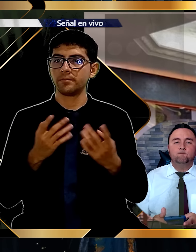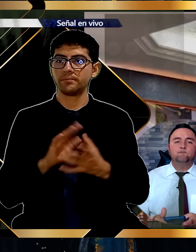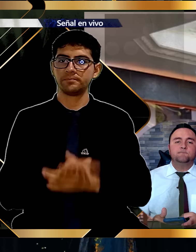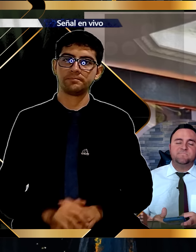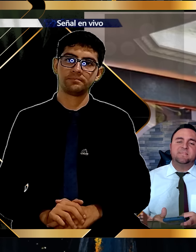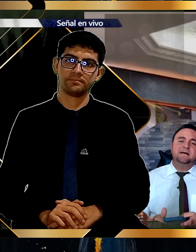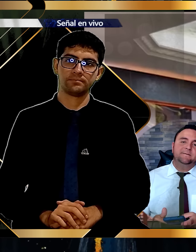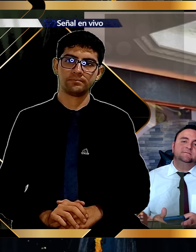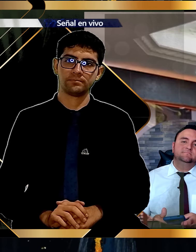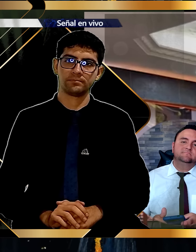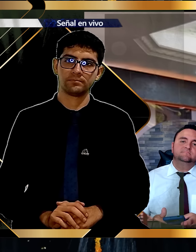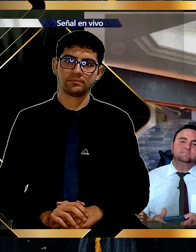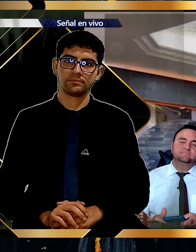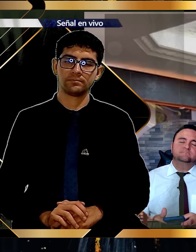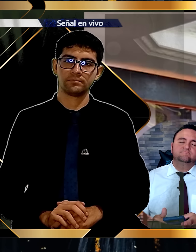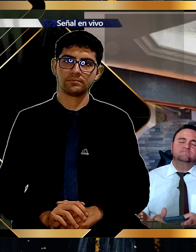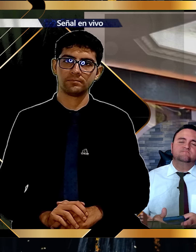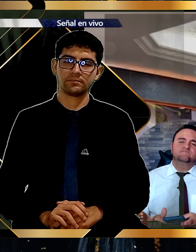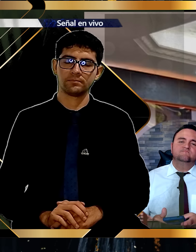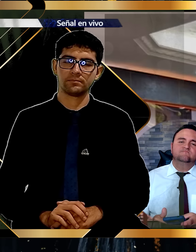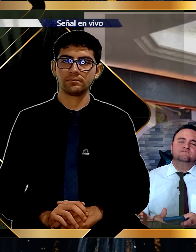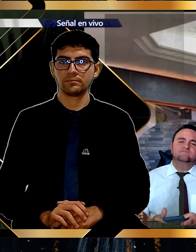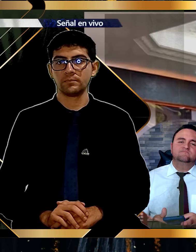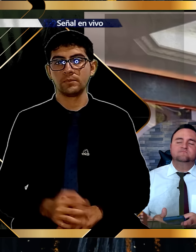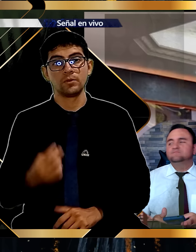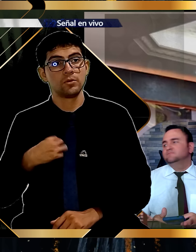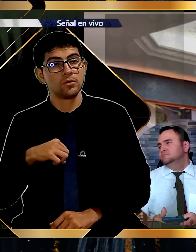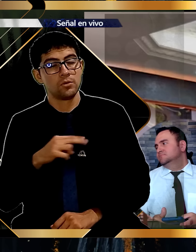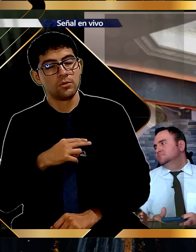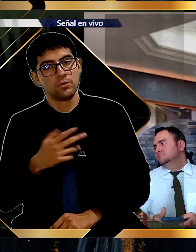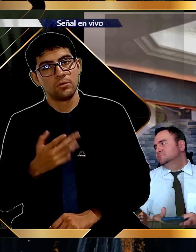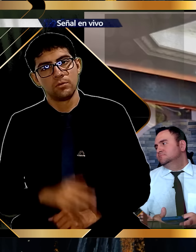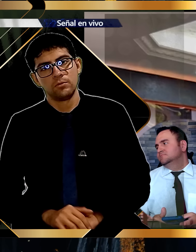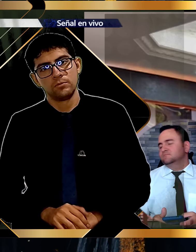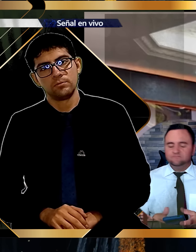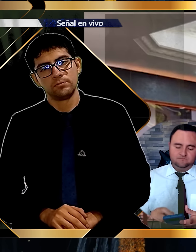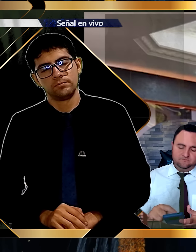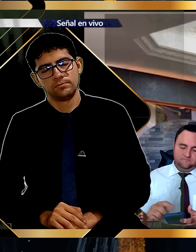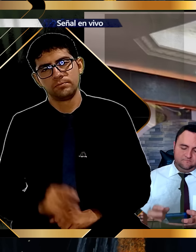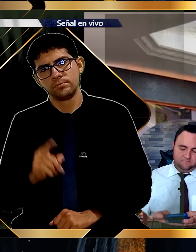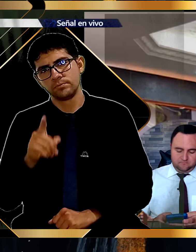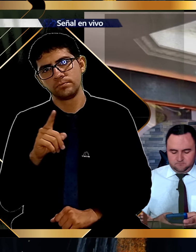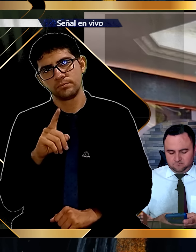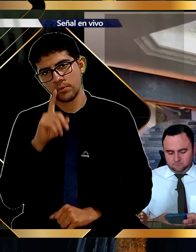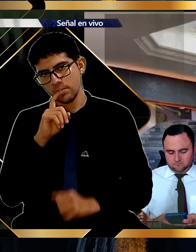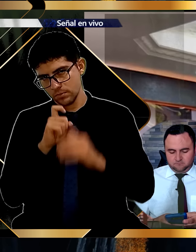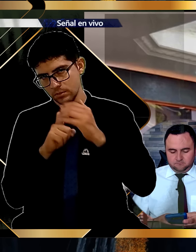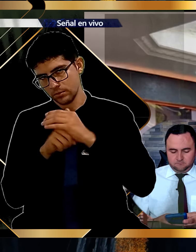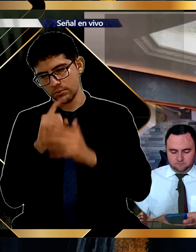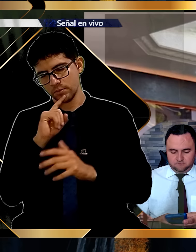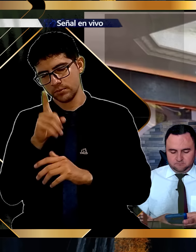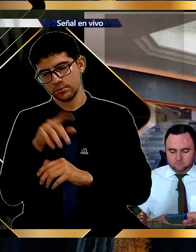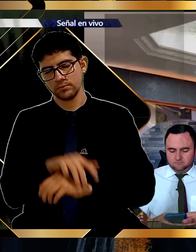Es que el problema es que nosotros, vea, le voy a decir cuál es el gran secreto del cristianismo. Es sencillo.